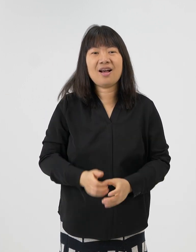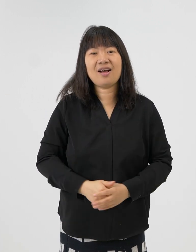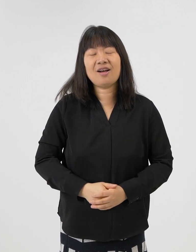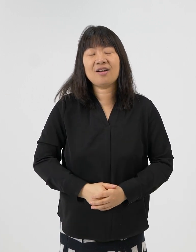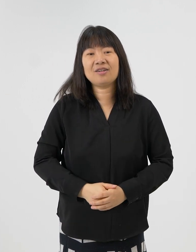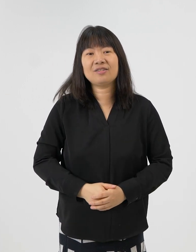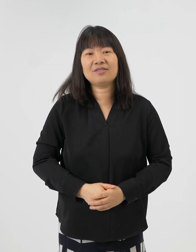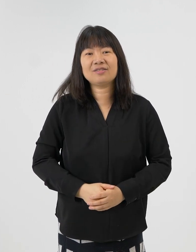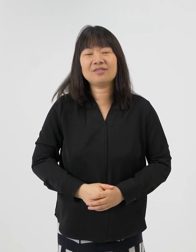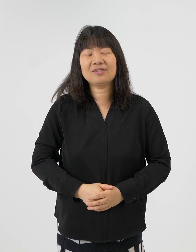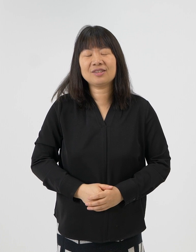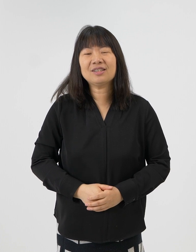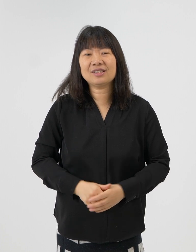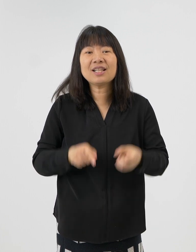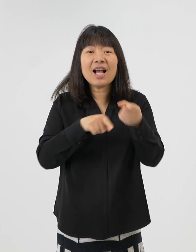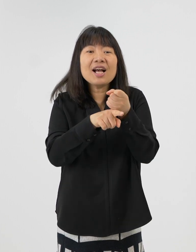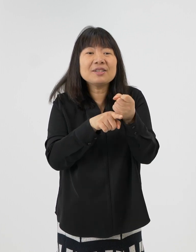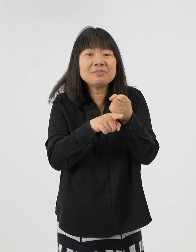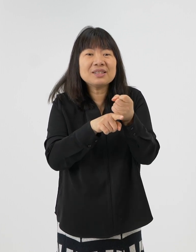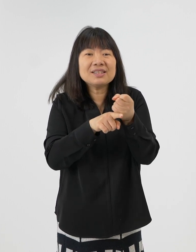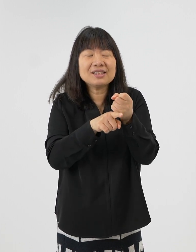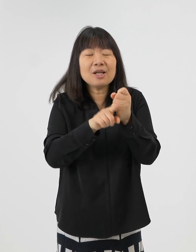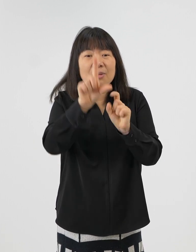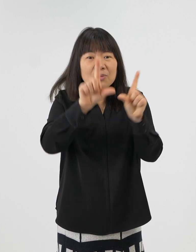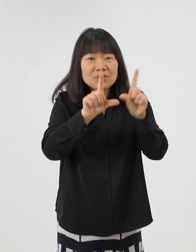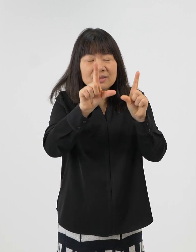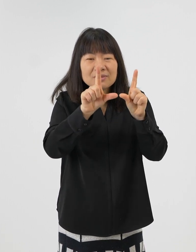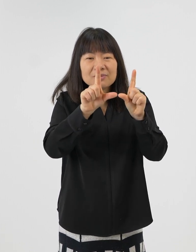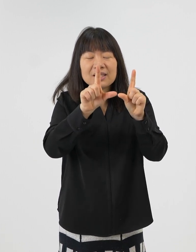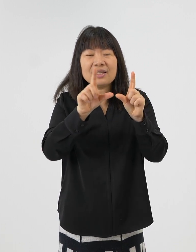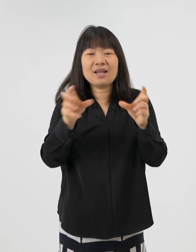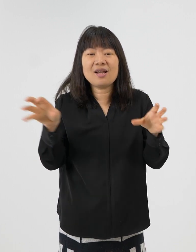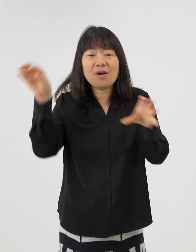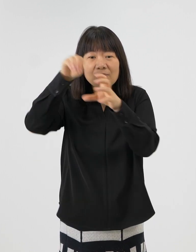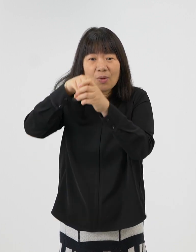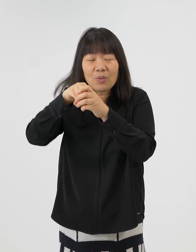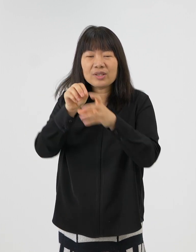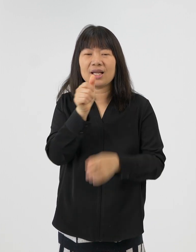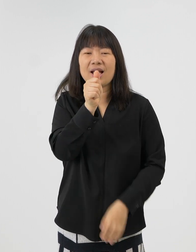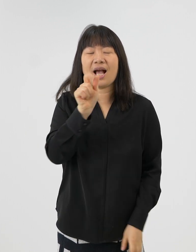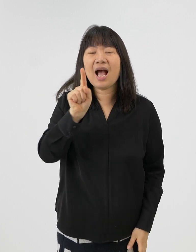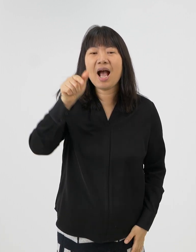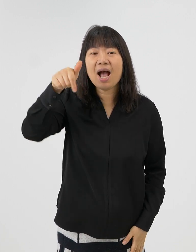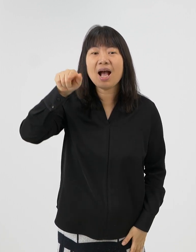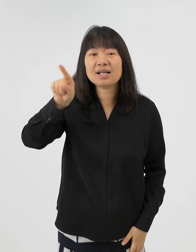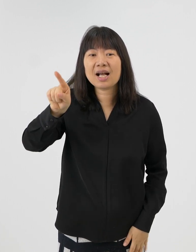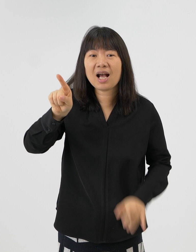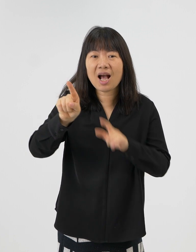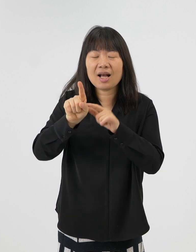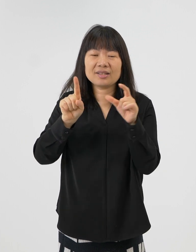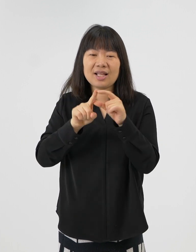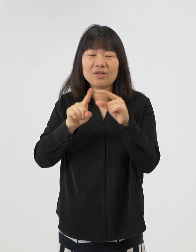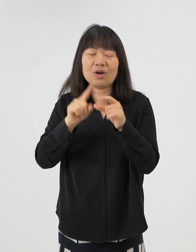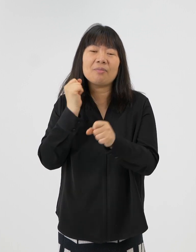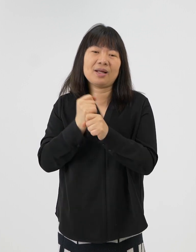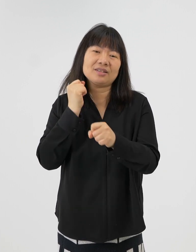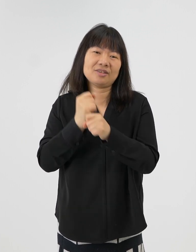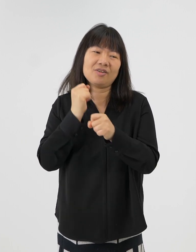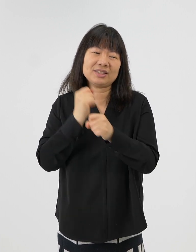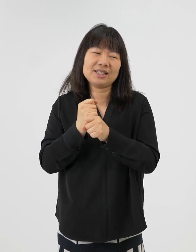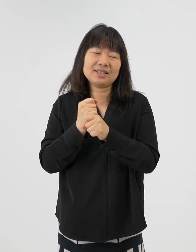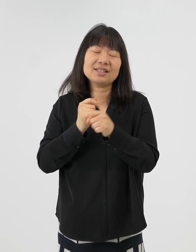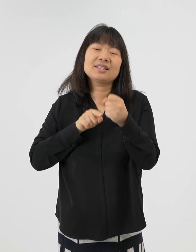개념이 엉켜진 게 하가라는 단어에 생성된 유래입니다.